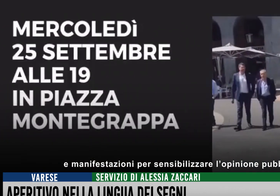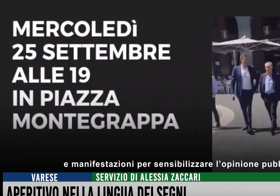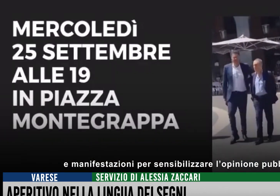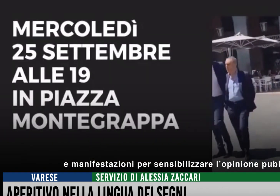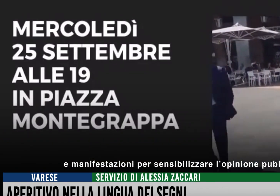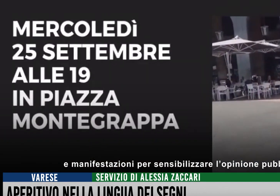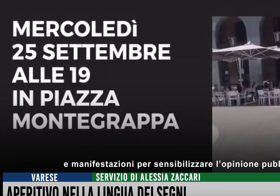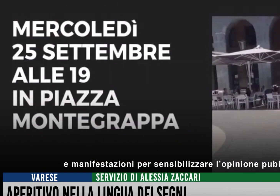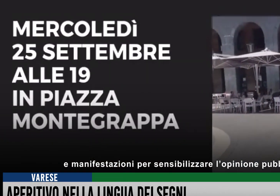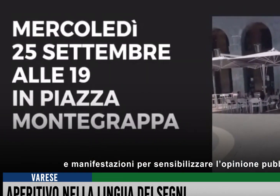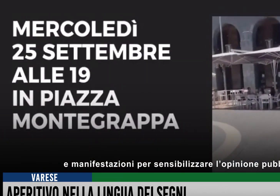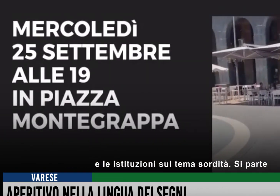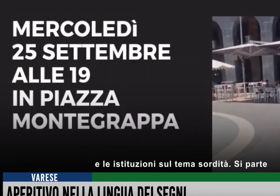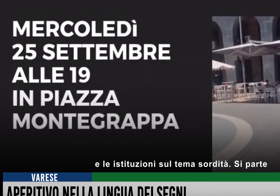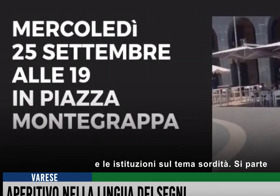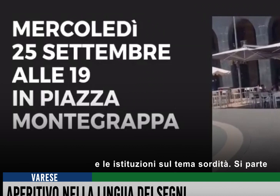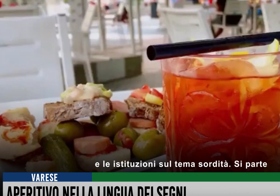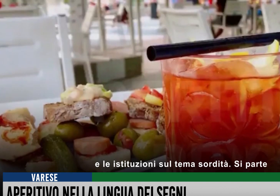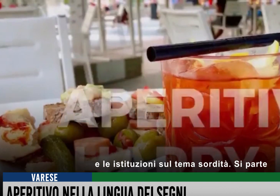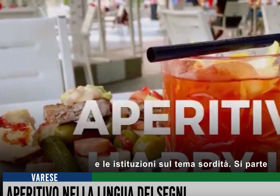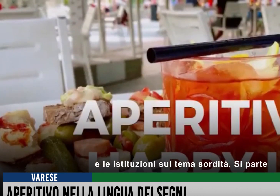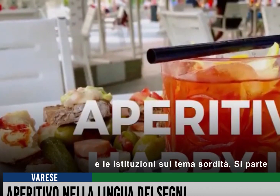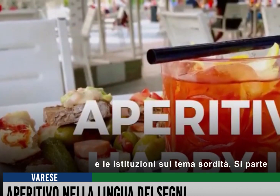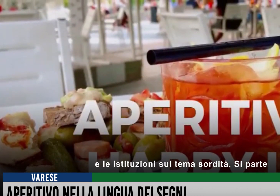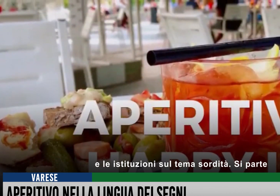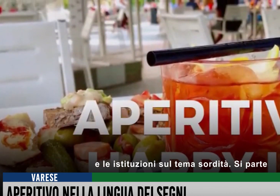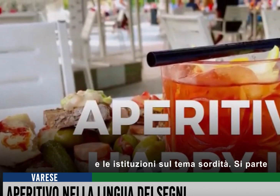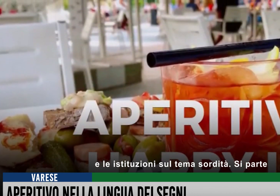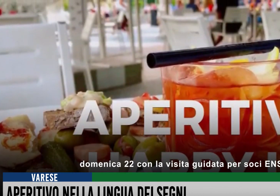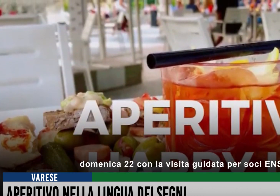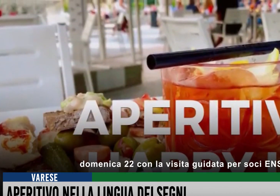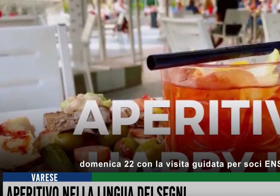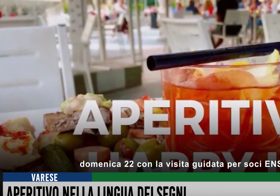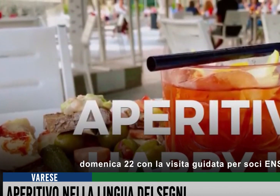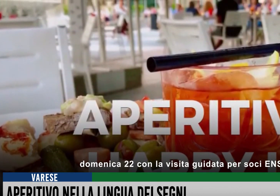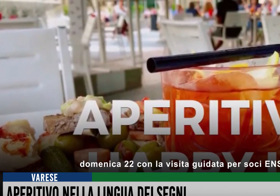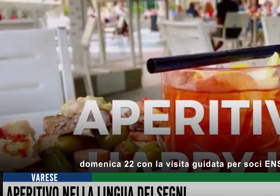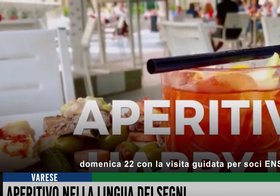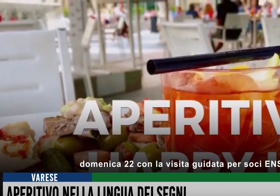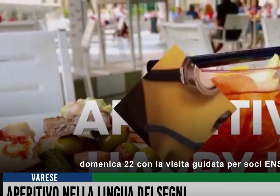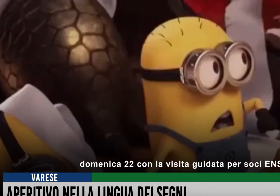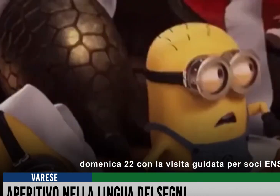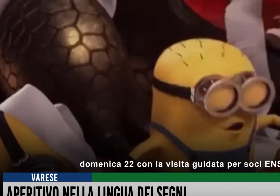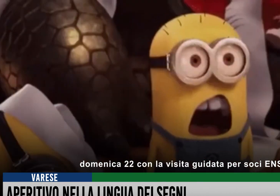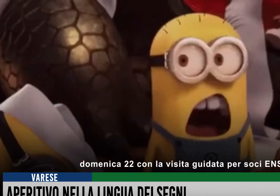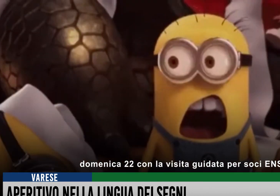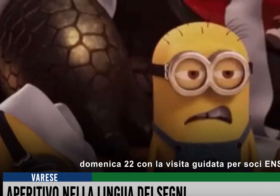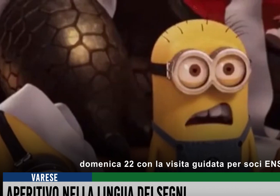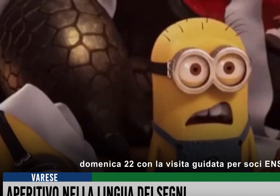sensibilizzare l'opinione pubblica e le istituzioni sul tema sordità. Si parte domenica 22 con la visita guidata per soci ENS